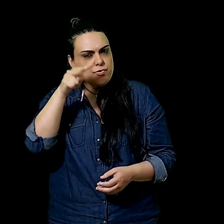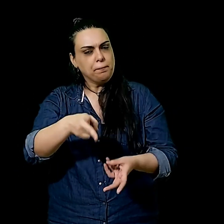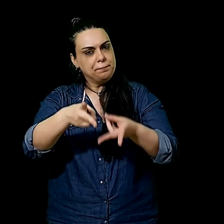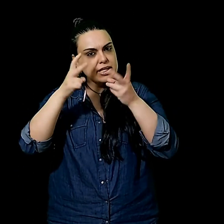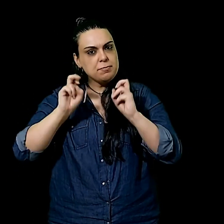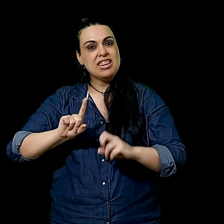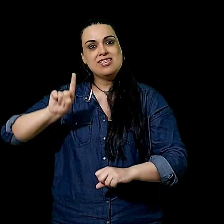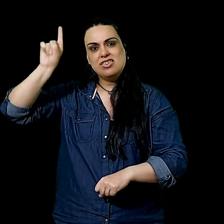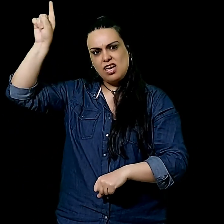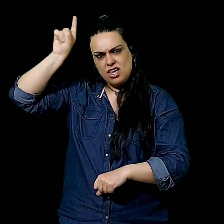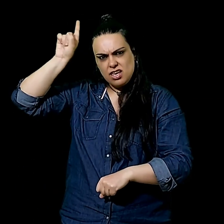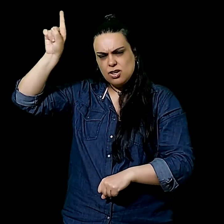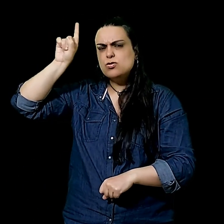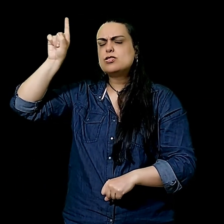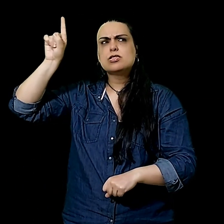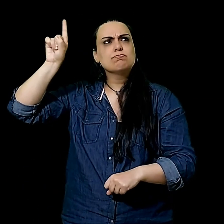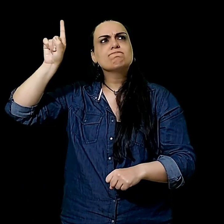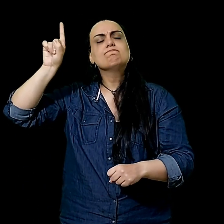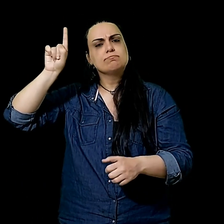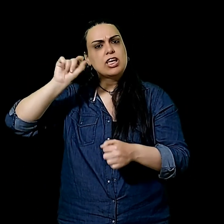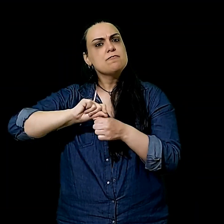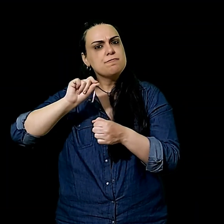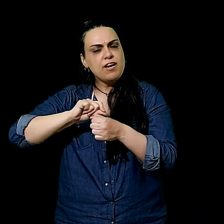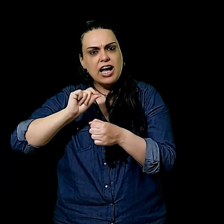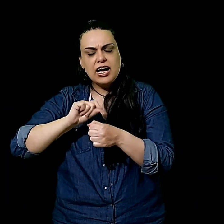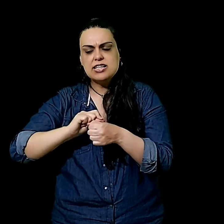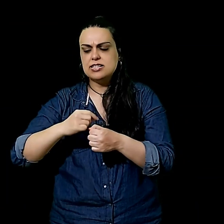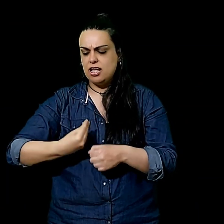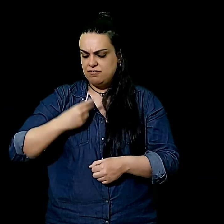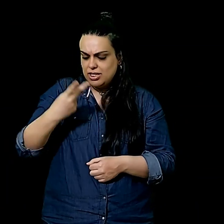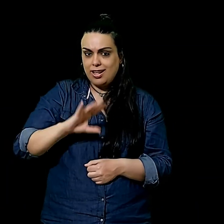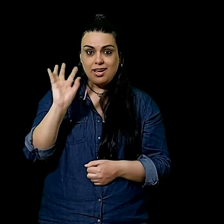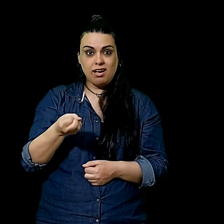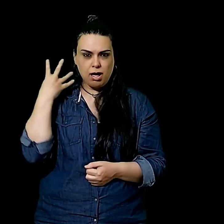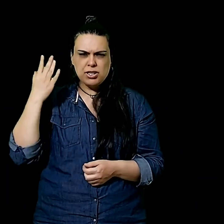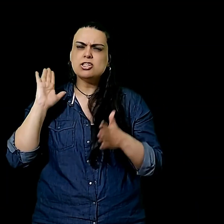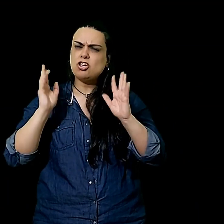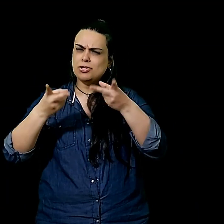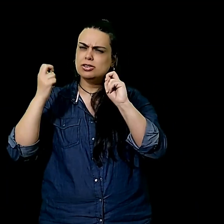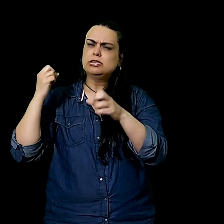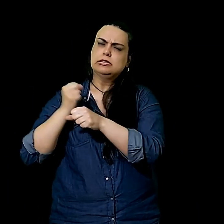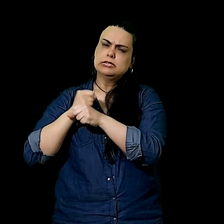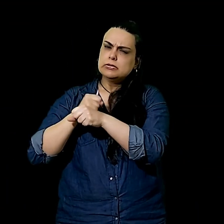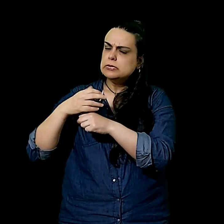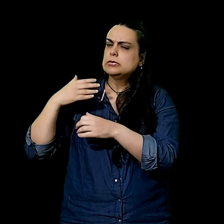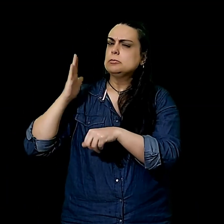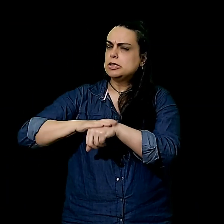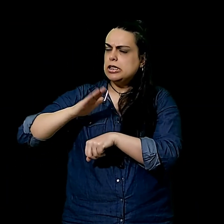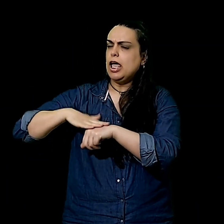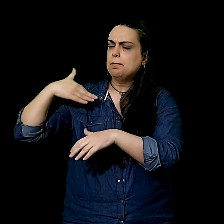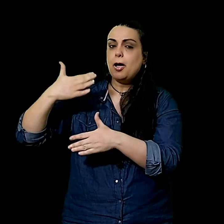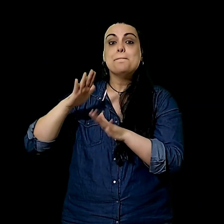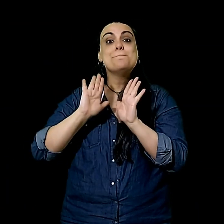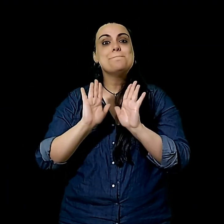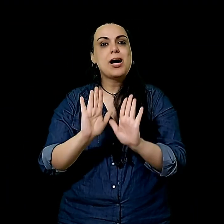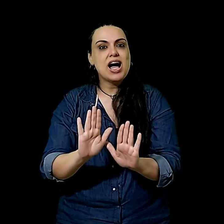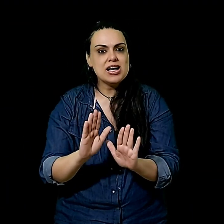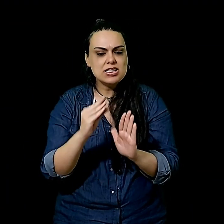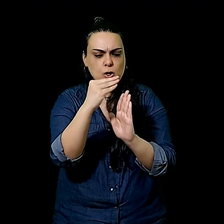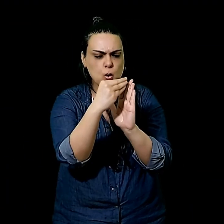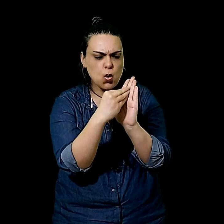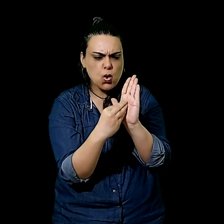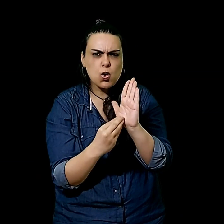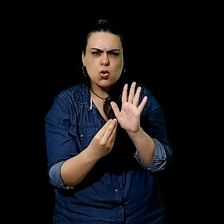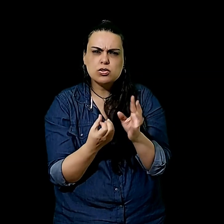fato, Deus está... Tudo que Deus tem feito na vida da Camila já é evidenciado há muito tempo, mas ela tá trazendo todo